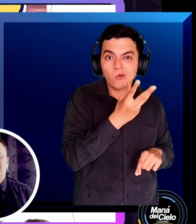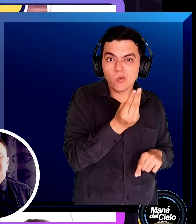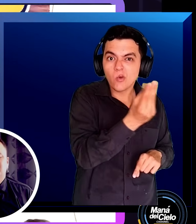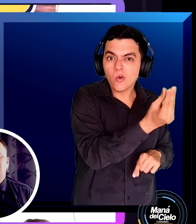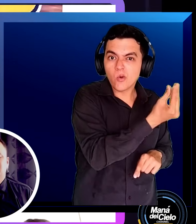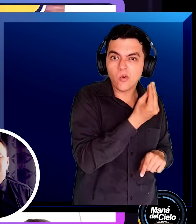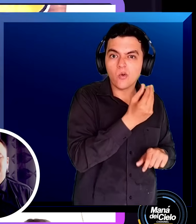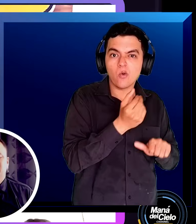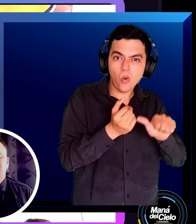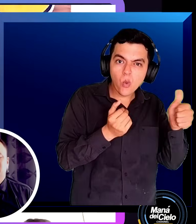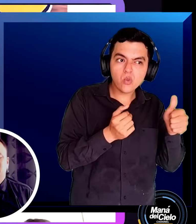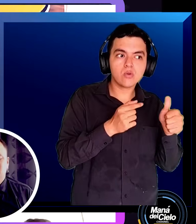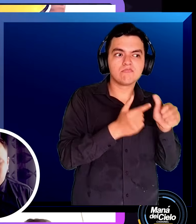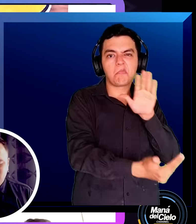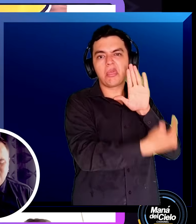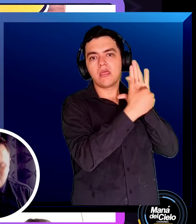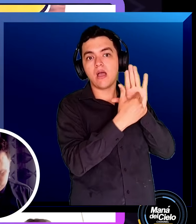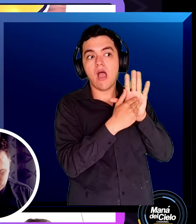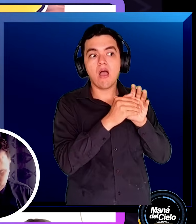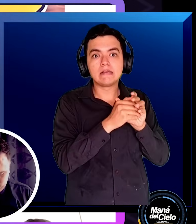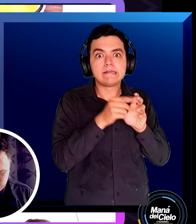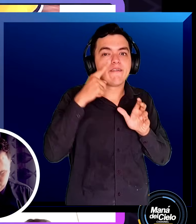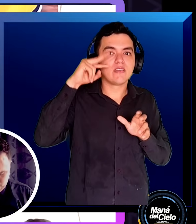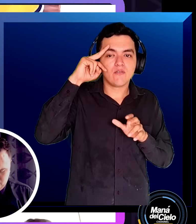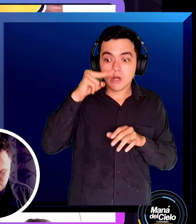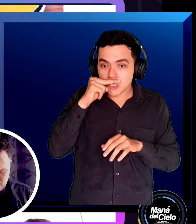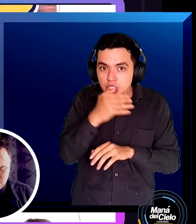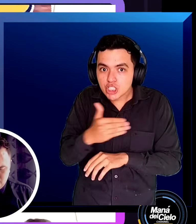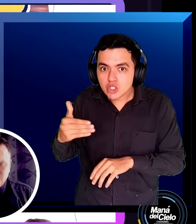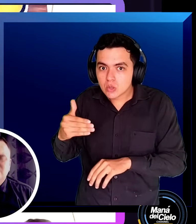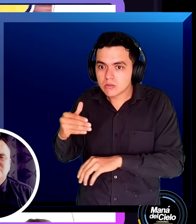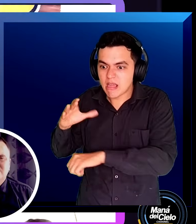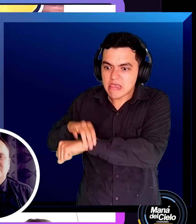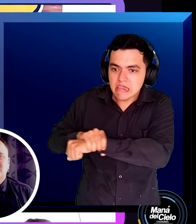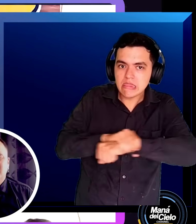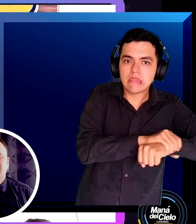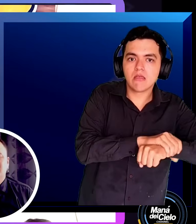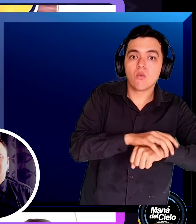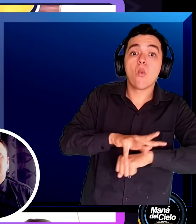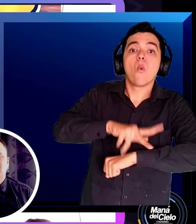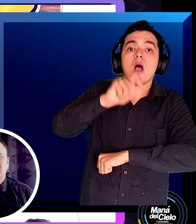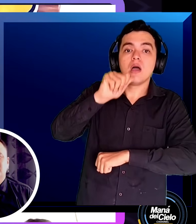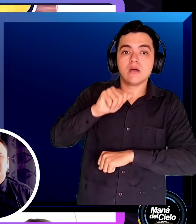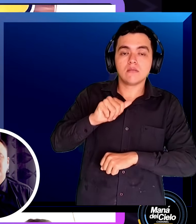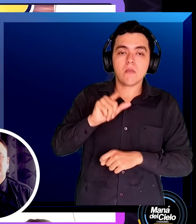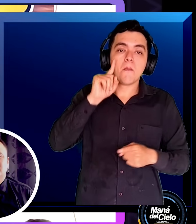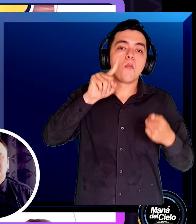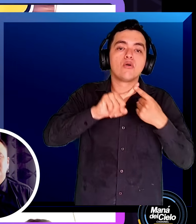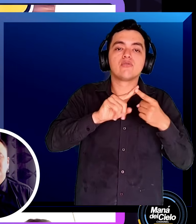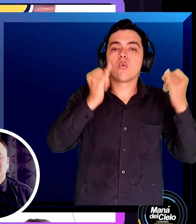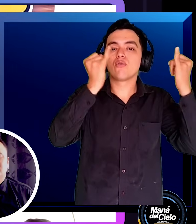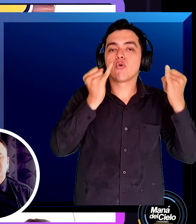Si seguimos como vamos, los enemigos se van a aumentar